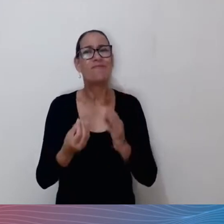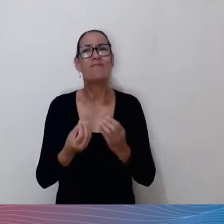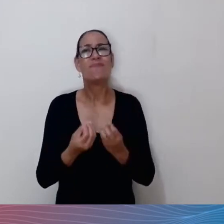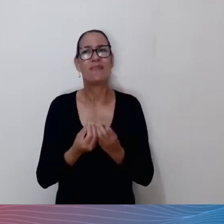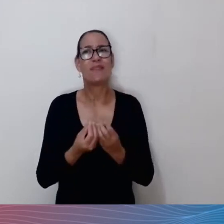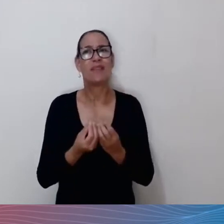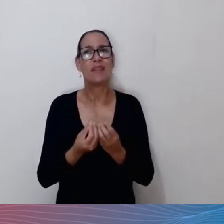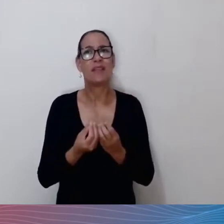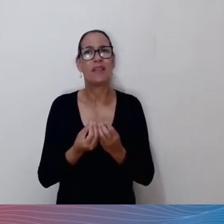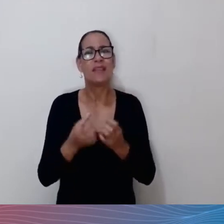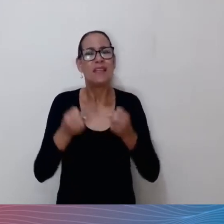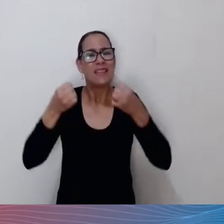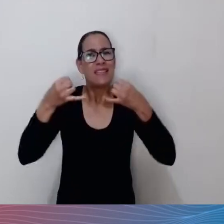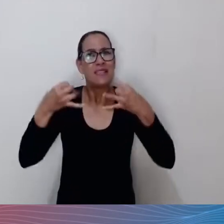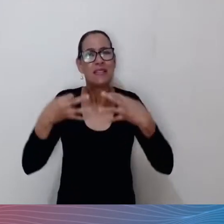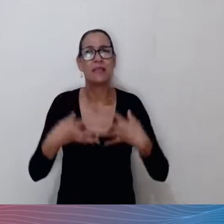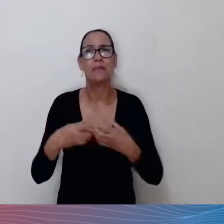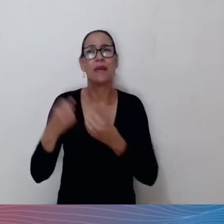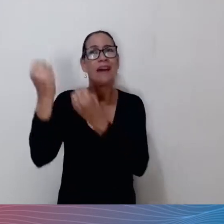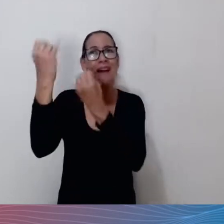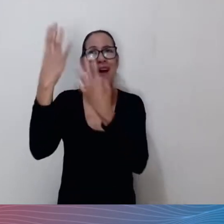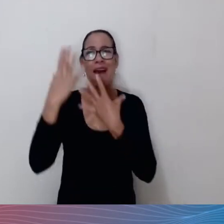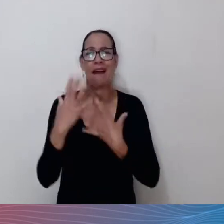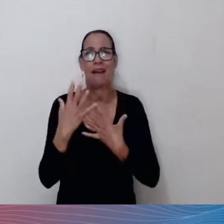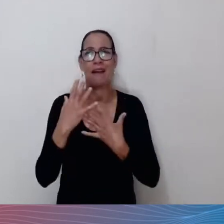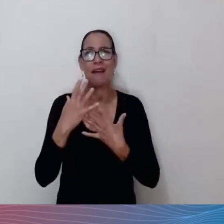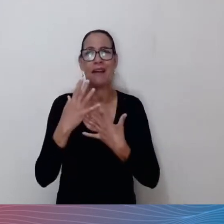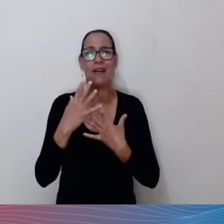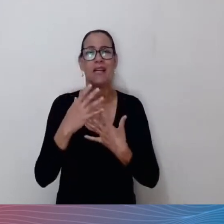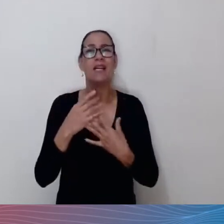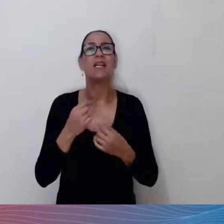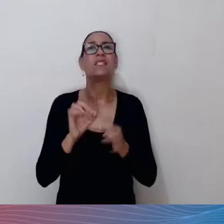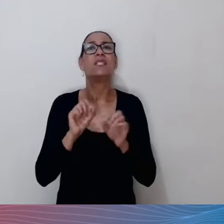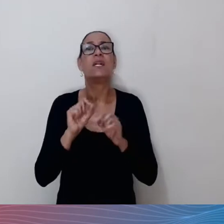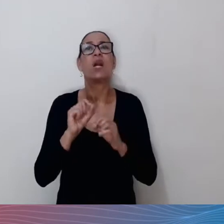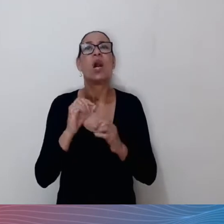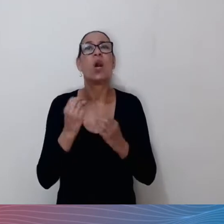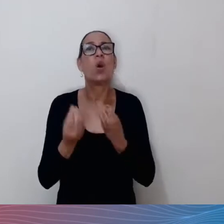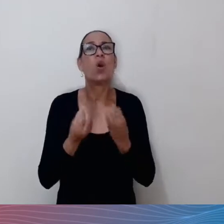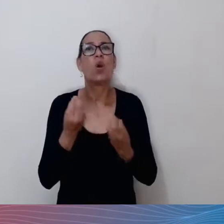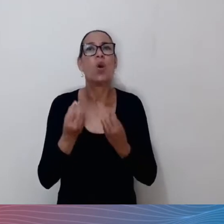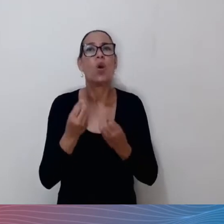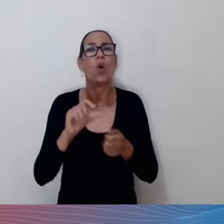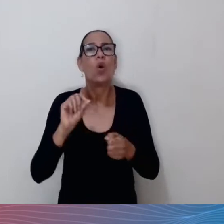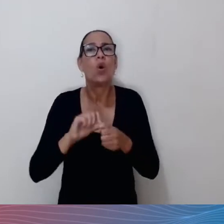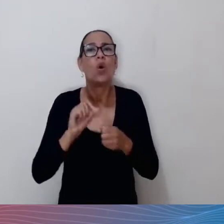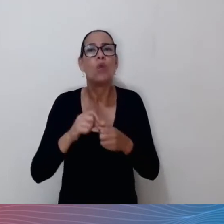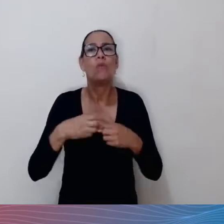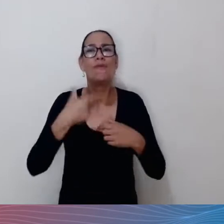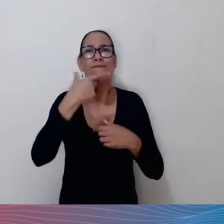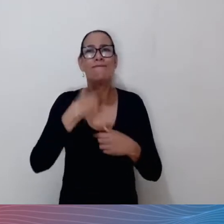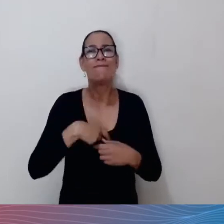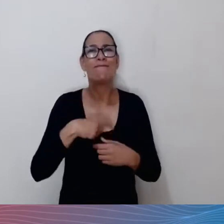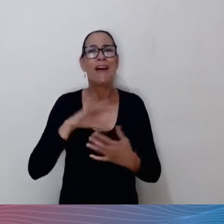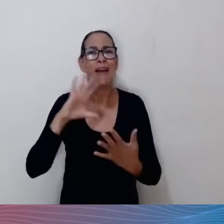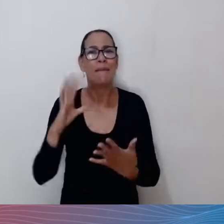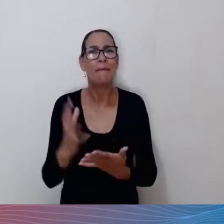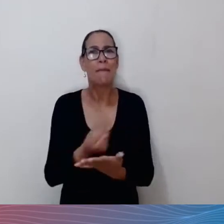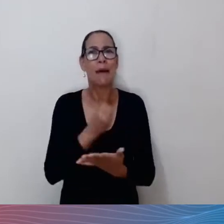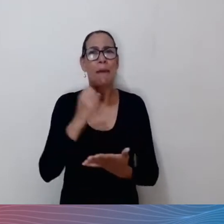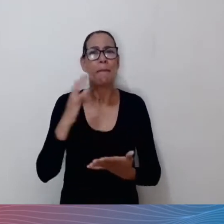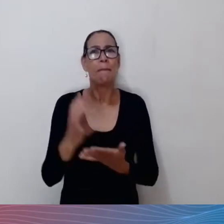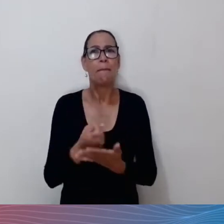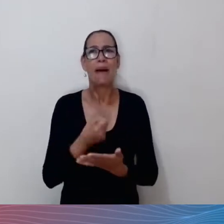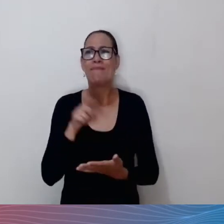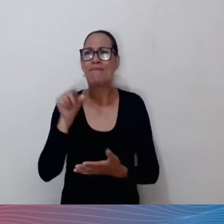na nossa salvação, e a graça, pela graça nós somos salvos, e essa graça traz a glória